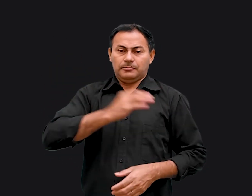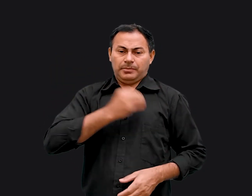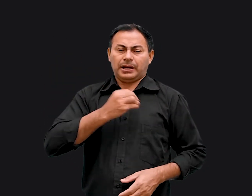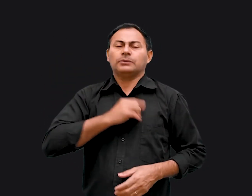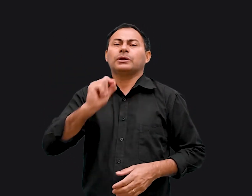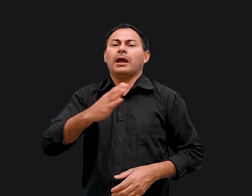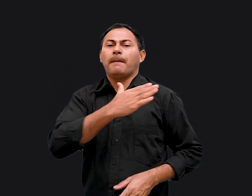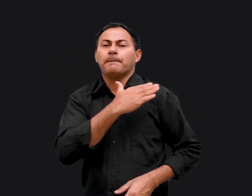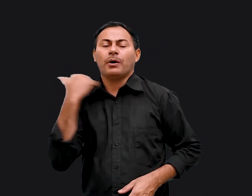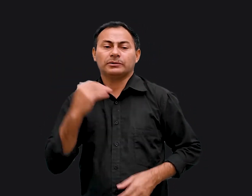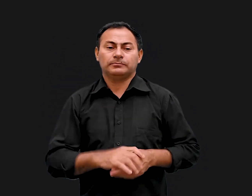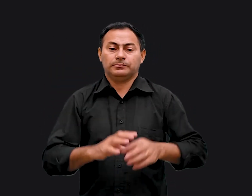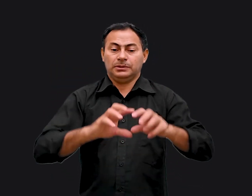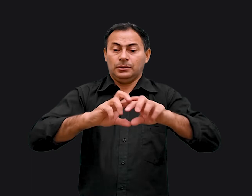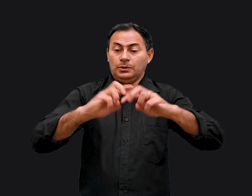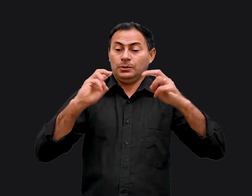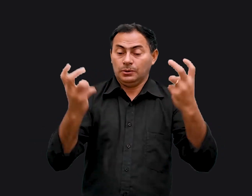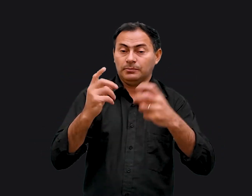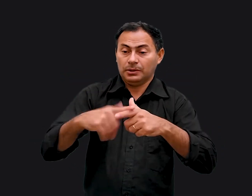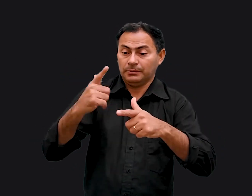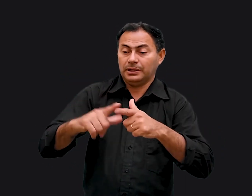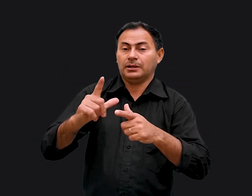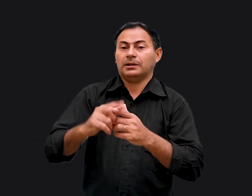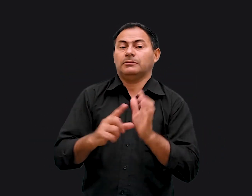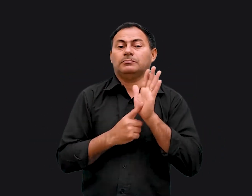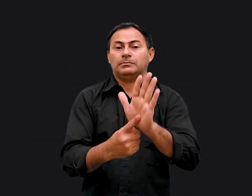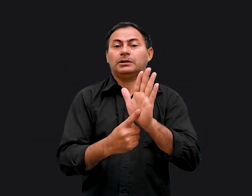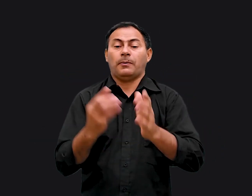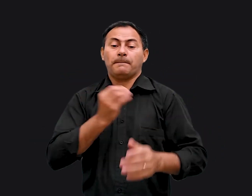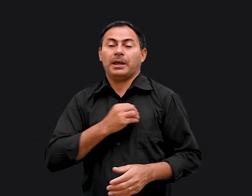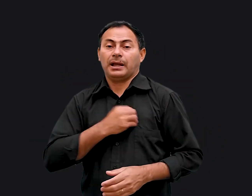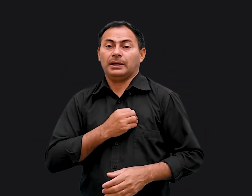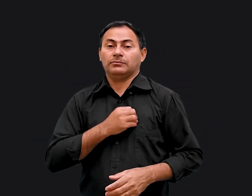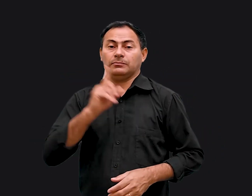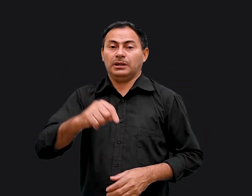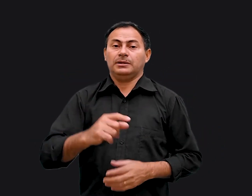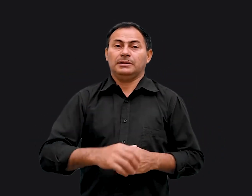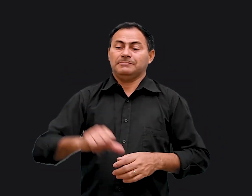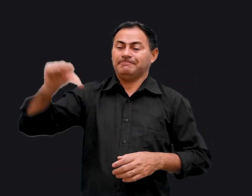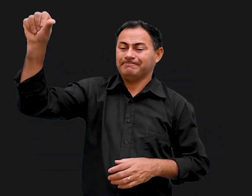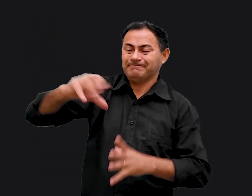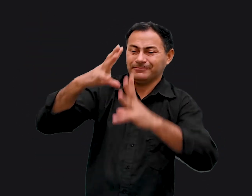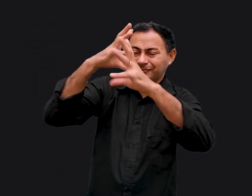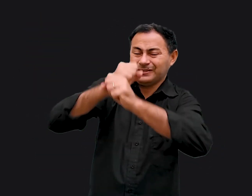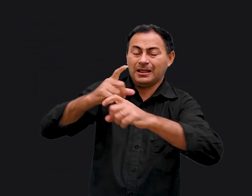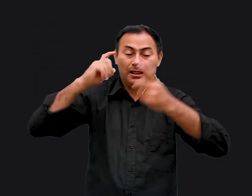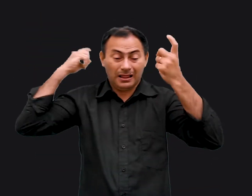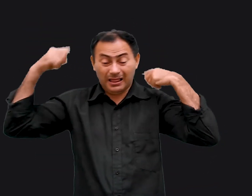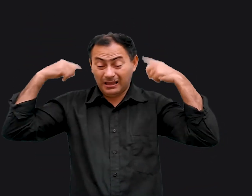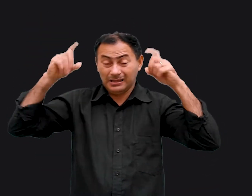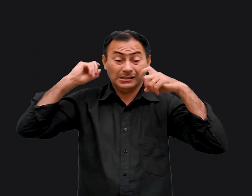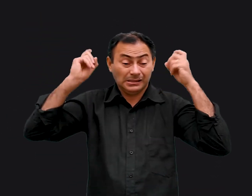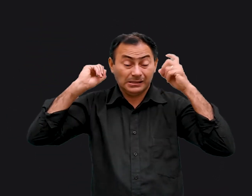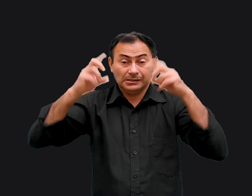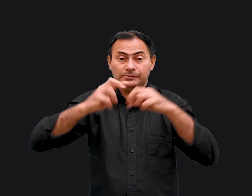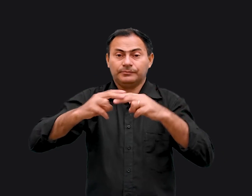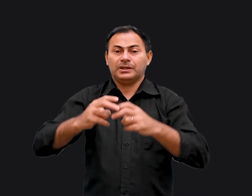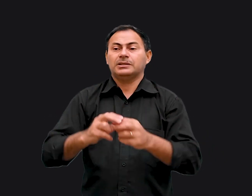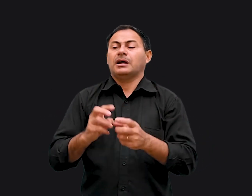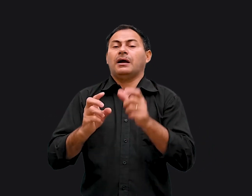pecado é a morte. O banquete de consequências que vem como resultado do pecado é trevas e desespero. Isso é o nome